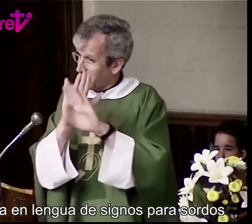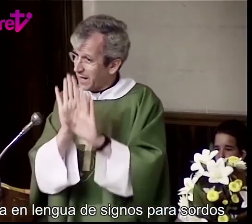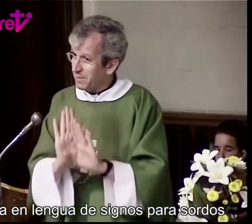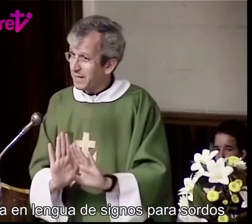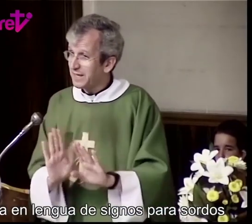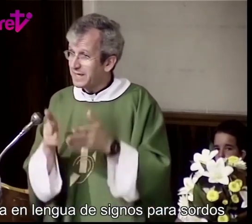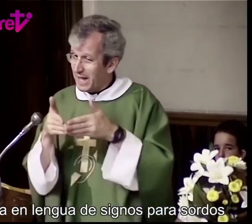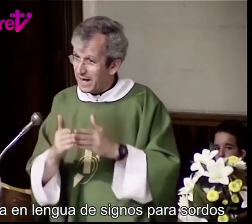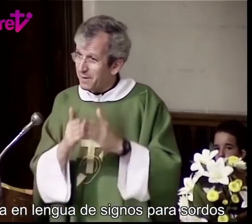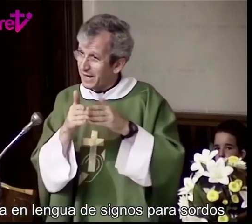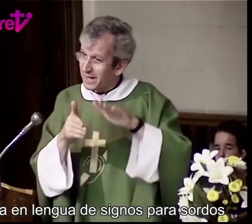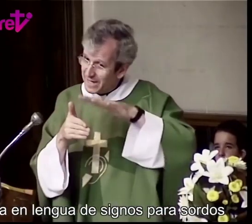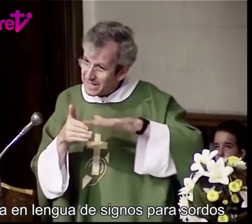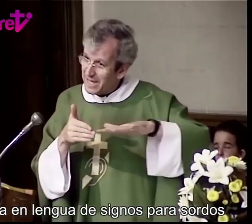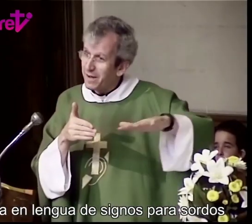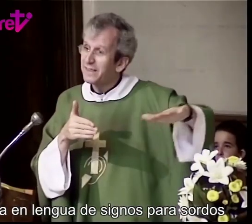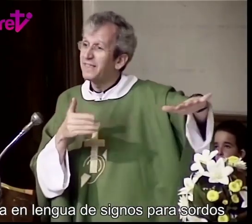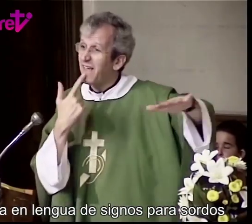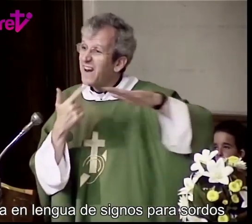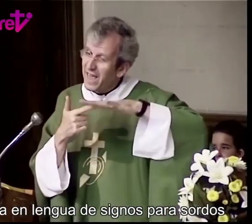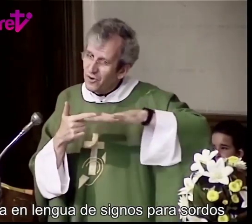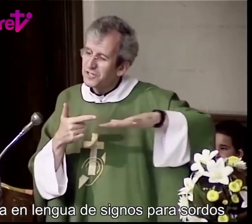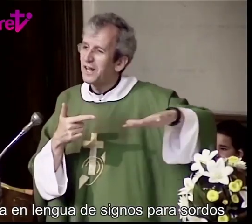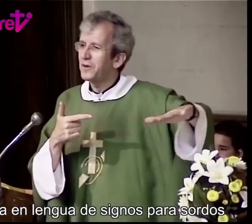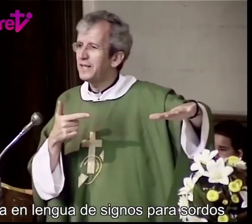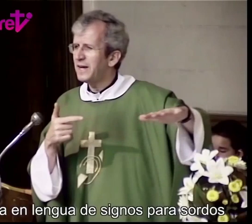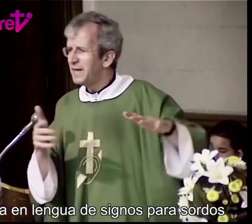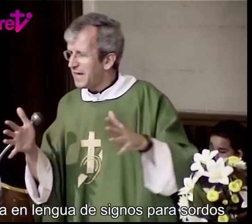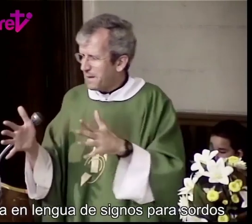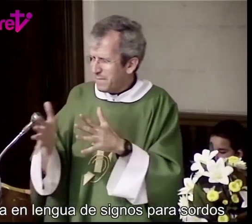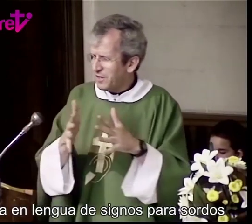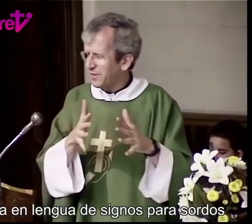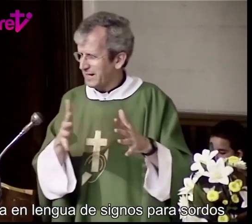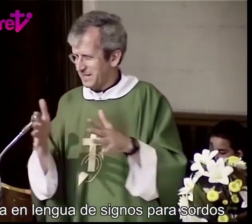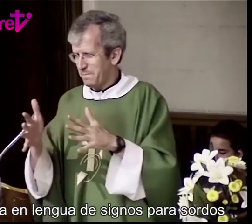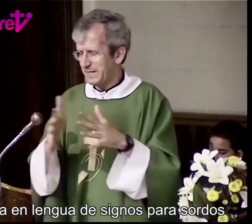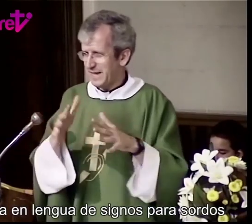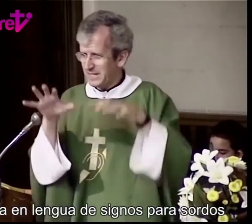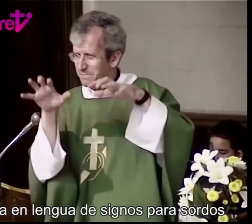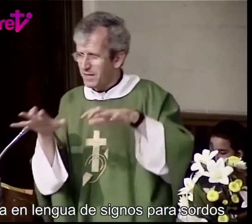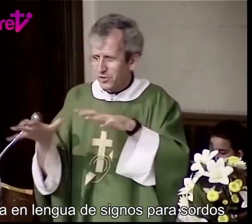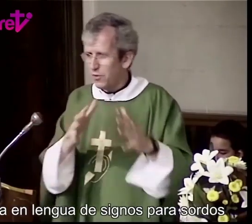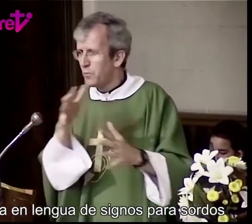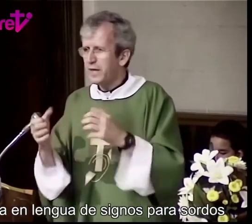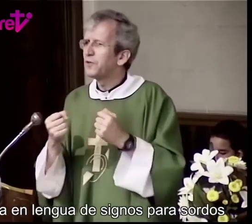acaba, ya la barca estaba, dice, lejos de la orilla, en medio de las tempestades, en medio de un viento